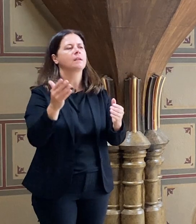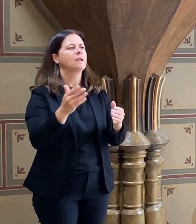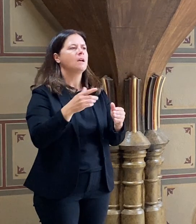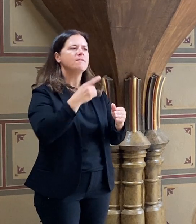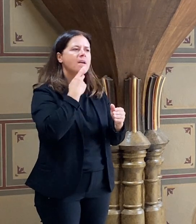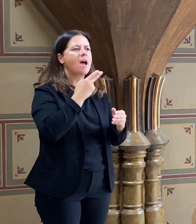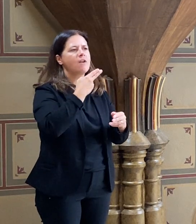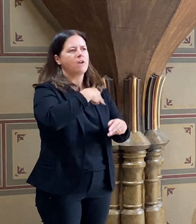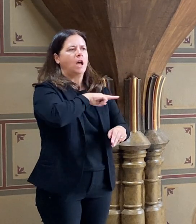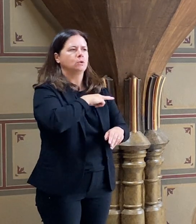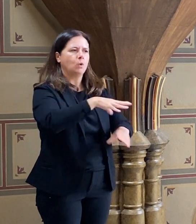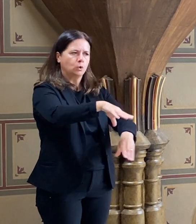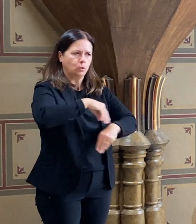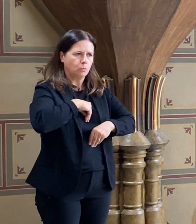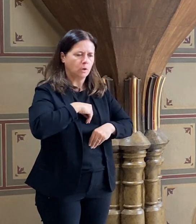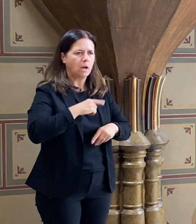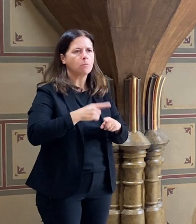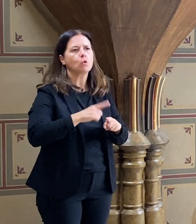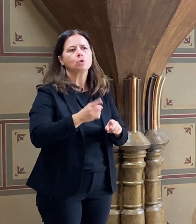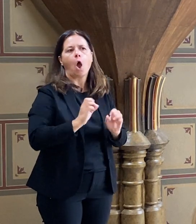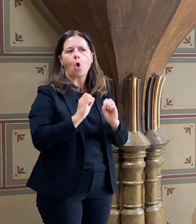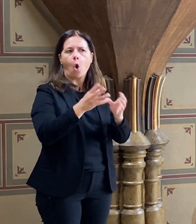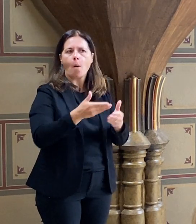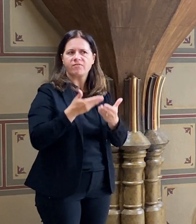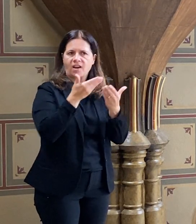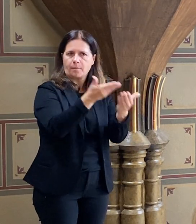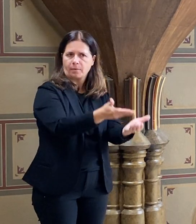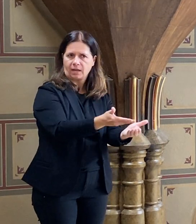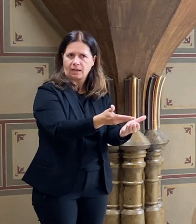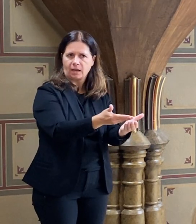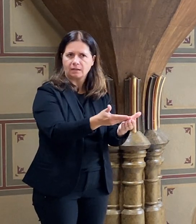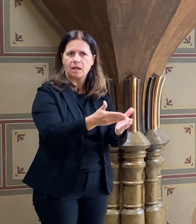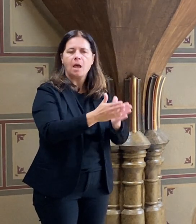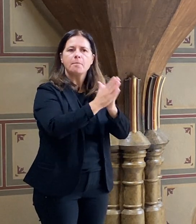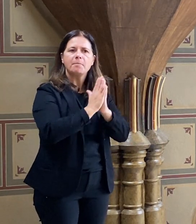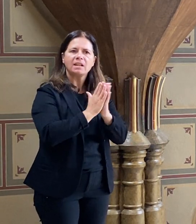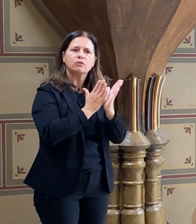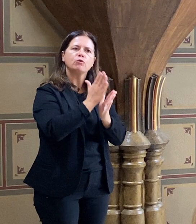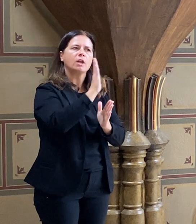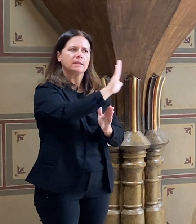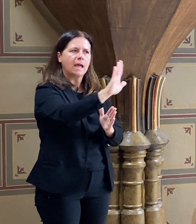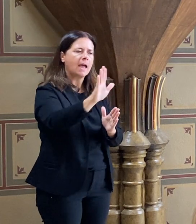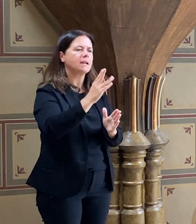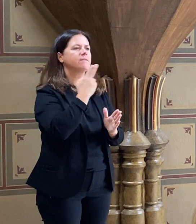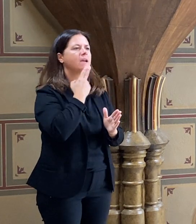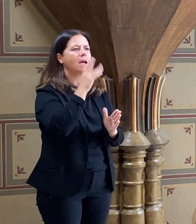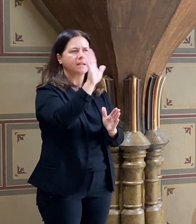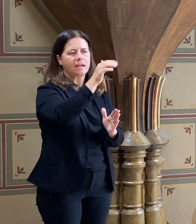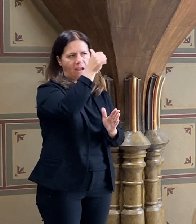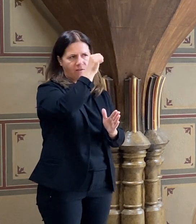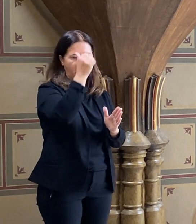dafür Opfer bringen. Wir bitten dich für alle, die dein Evangelium verkünden, ob im Haupt- oder